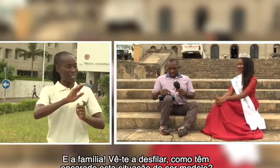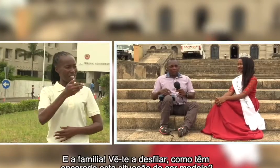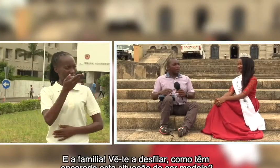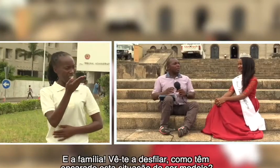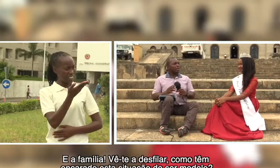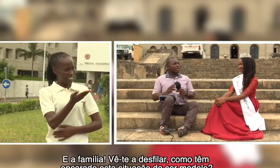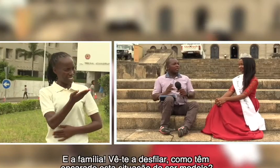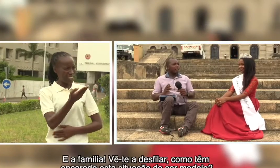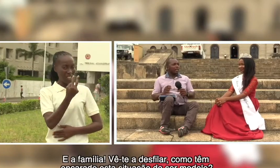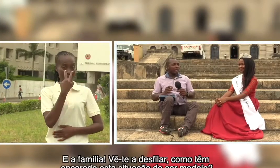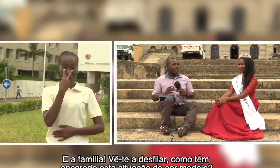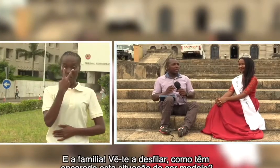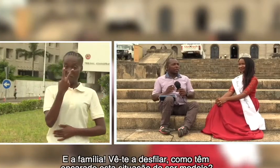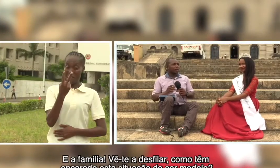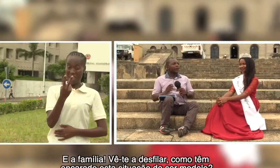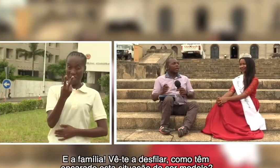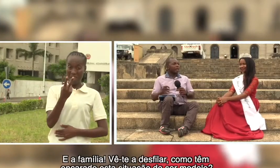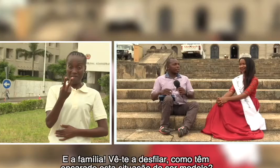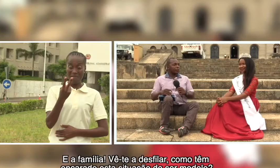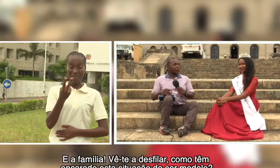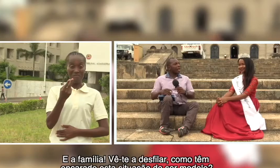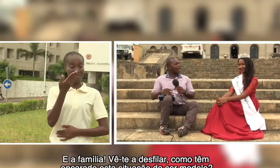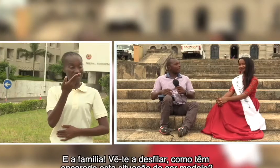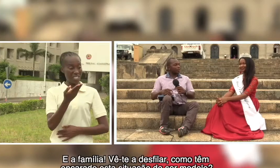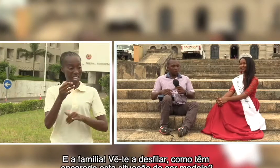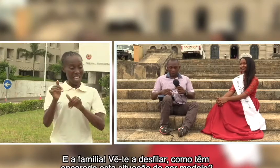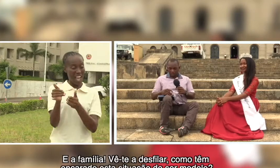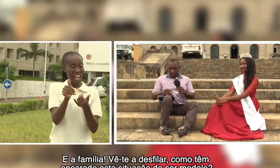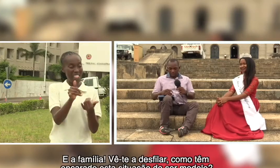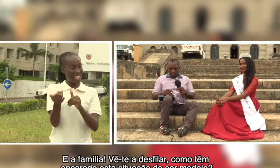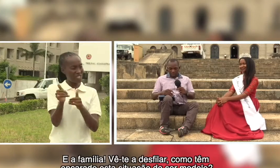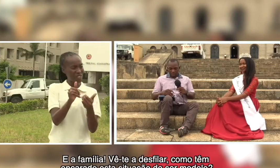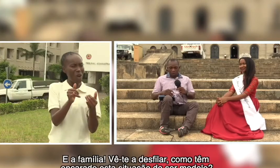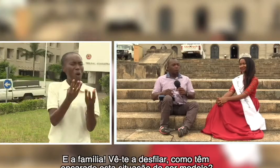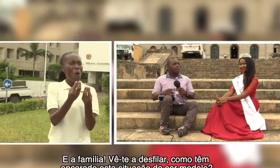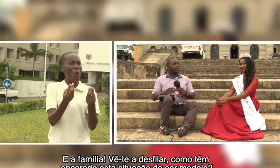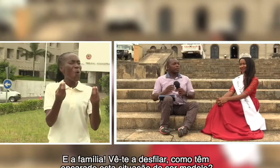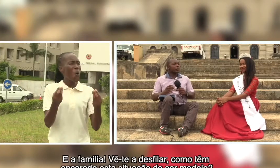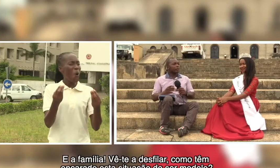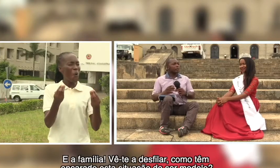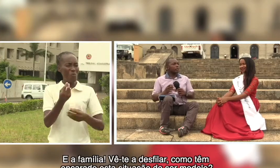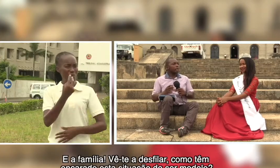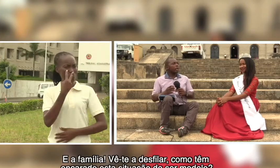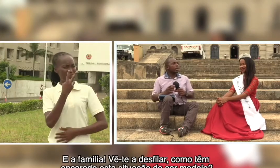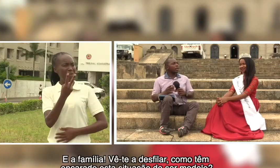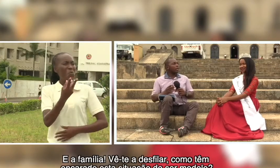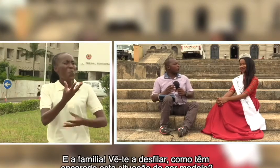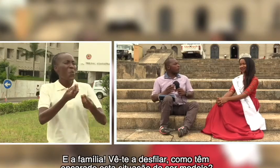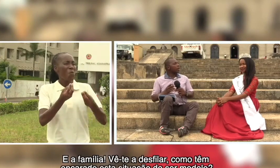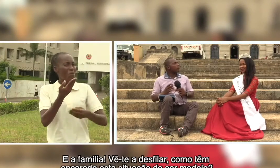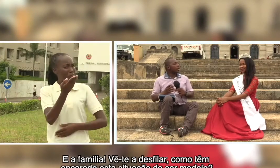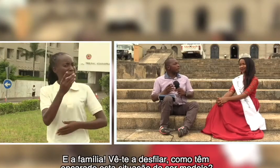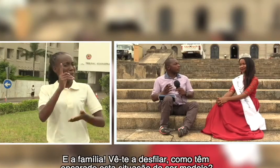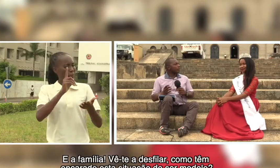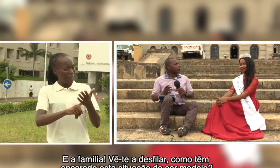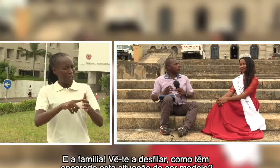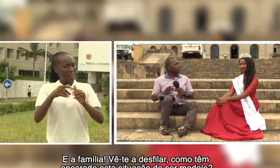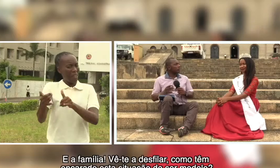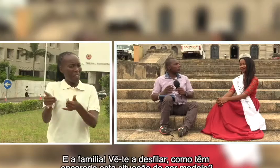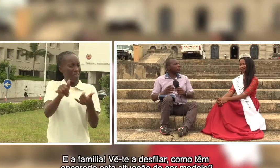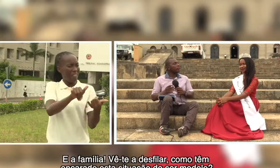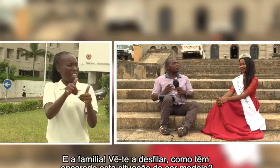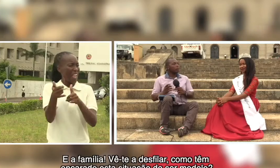E a família? Estivem a desfilar, não é? Como é que têm encarado